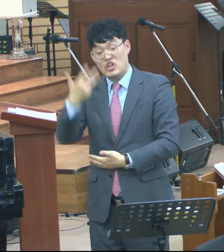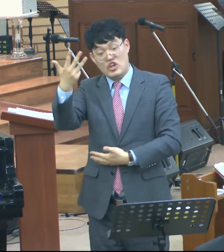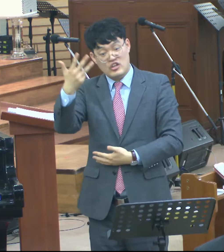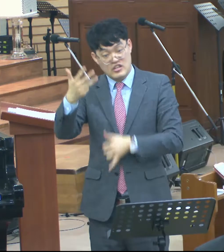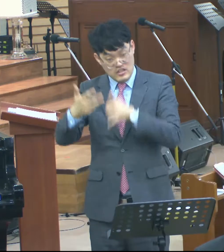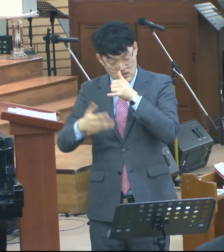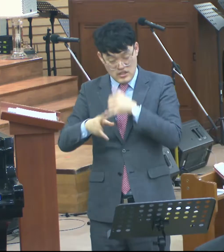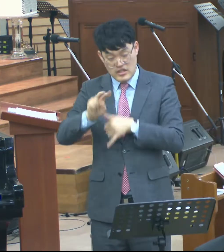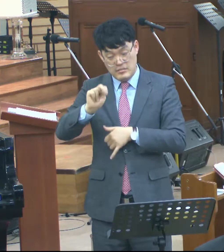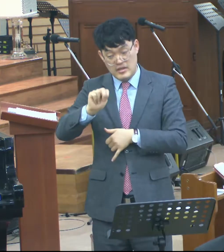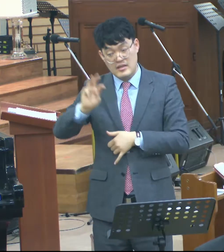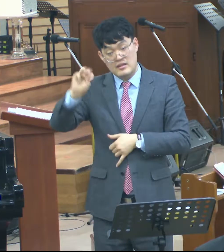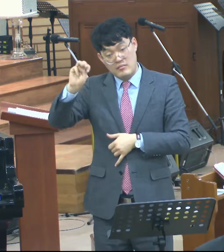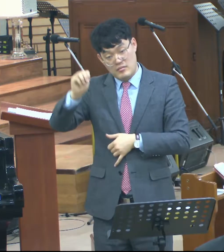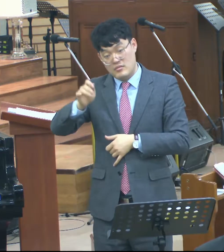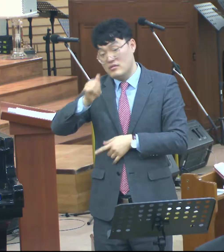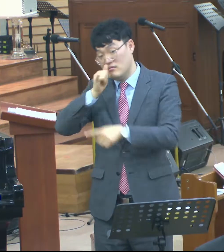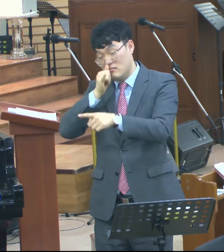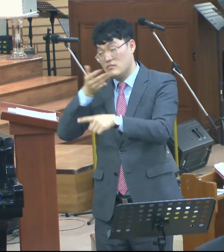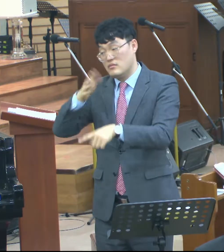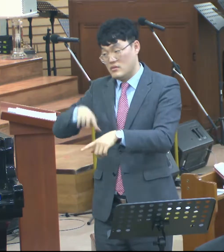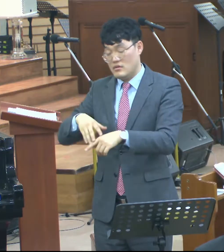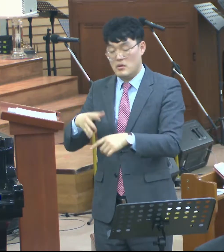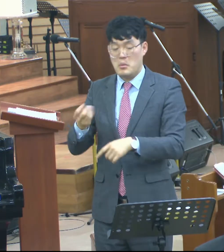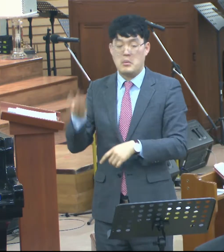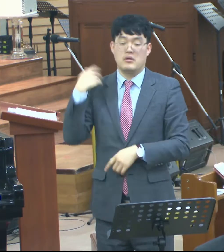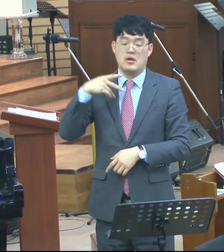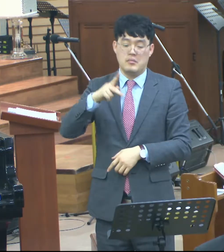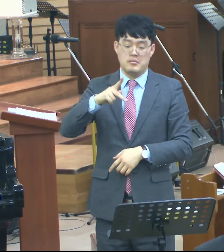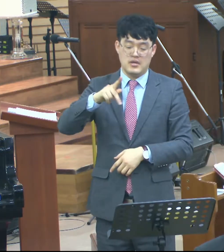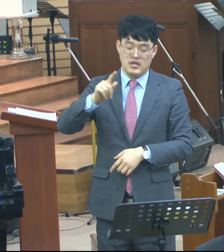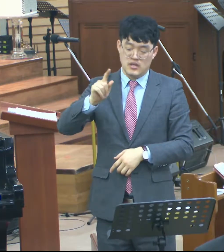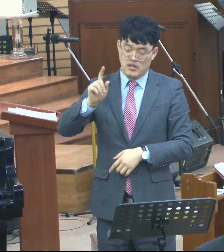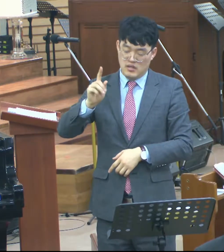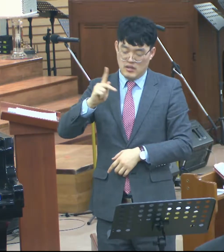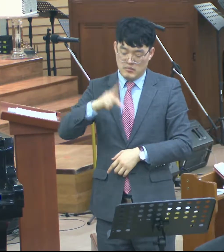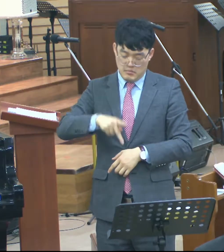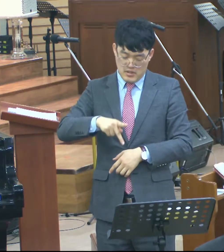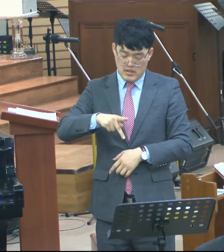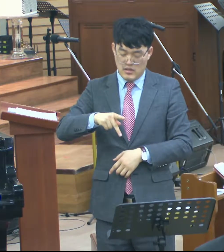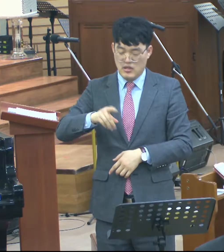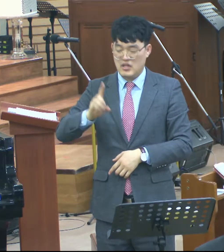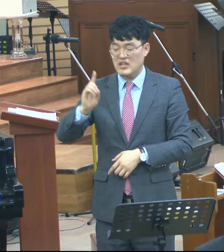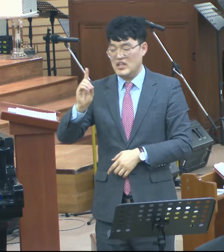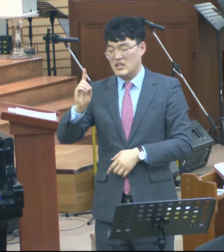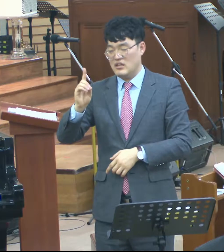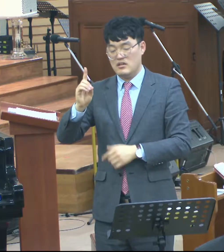넘어요. 그런데 PD수첩에 그 목사님의 그 말을 캡처를 해가지고 보여주는